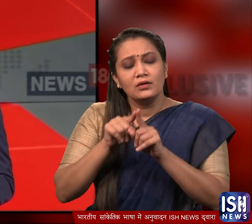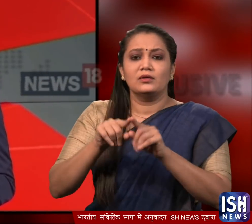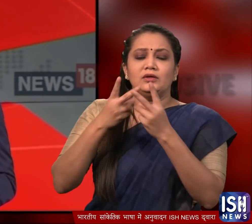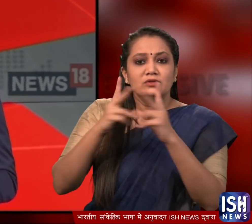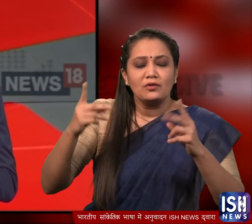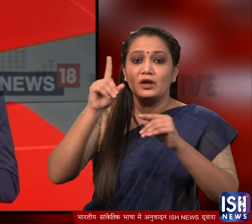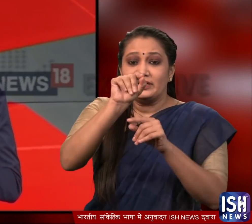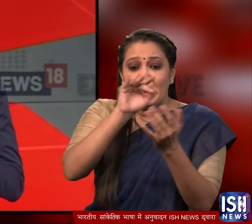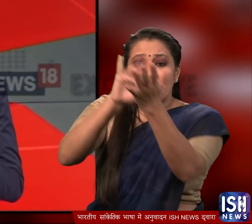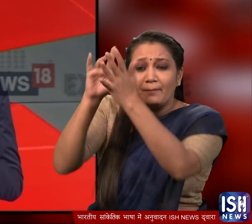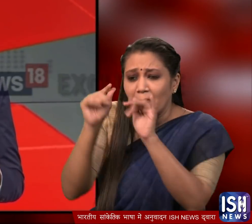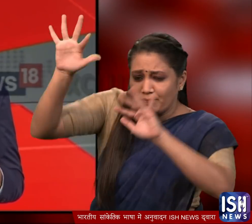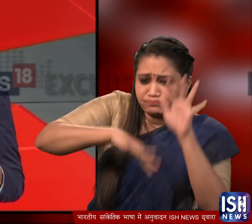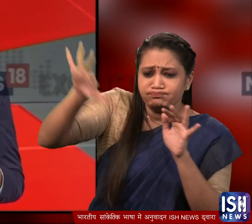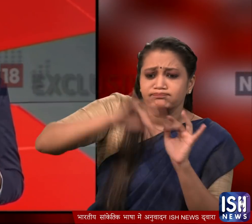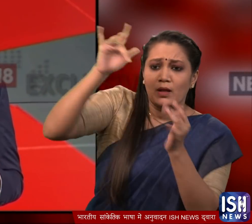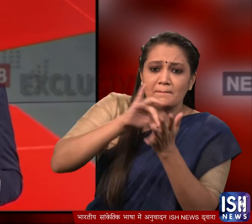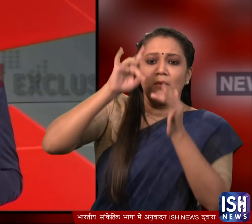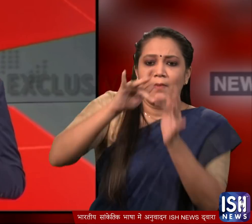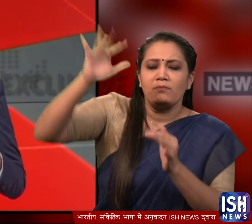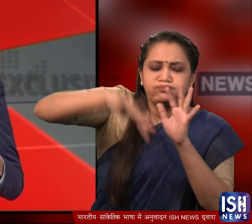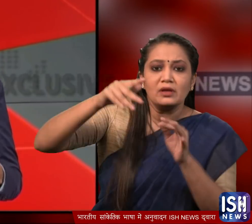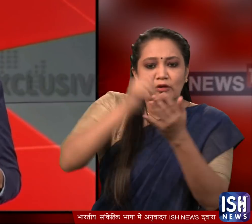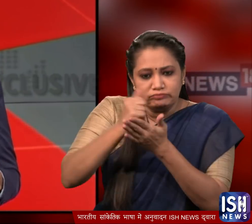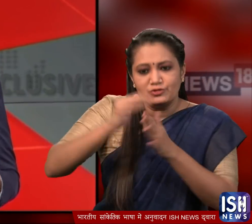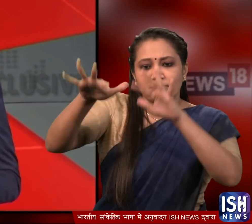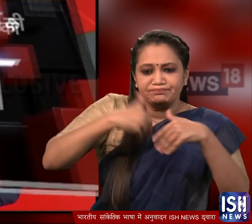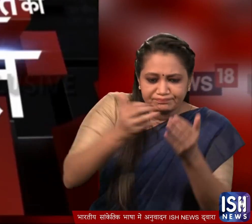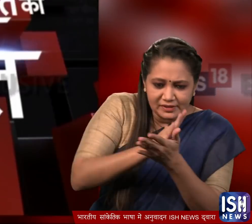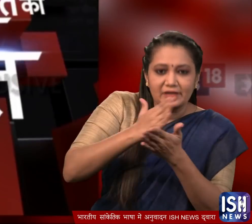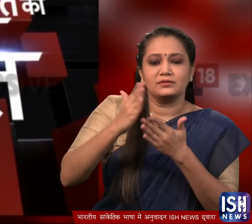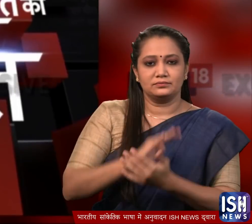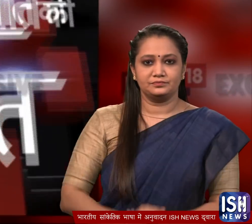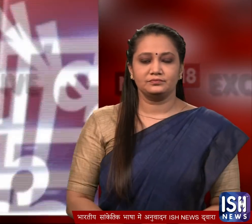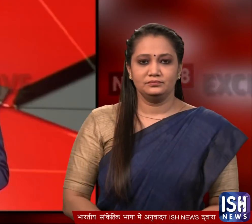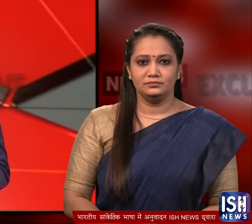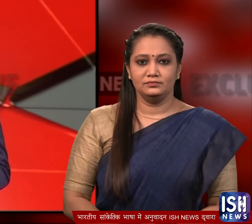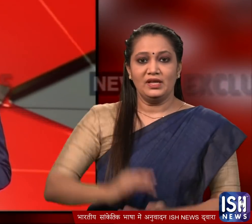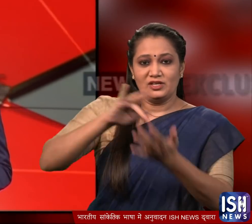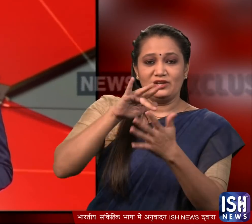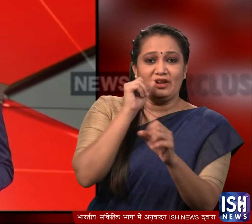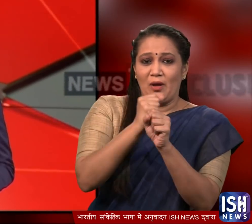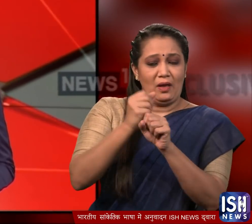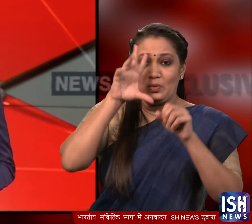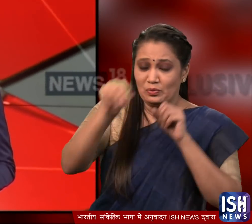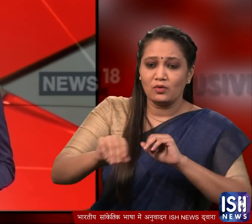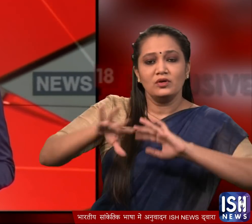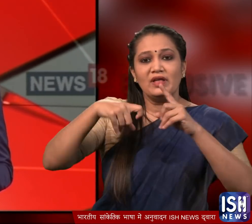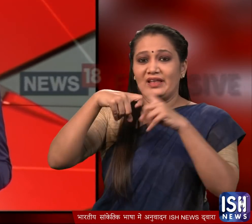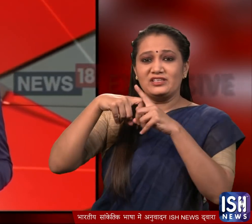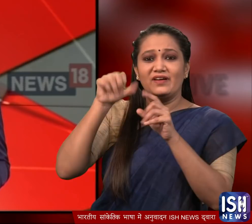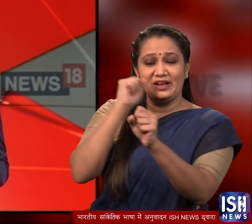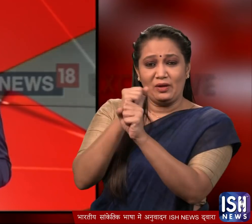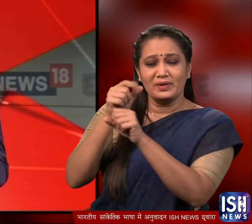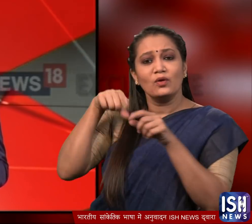श्रीनगर हाईवे पर कम से कम 10 जगह पहाड़ का मलबा गिरा, जिसे साफ करने की कोशिश जारी है। केंद्र के ऐतराज के बाद केजरीवाल सरकार ने